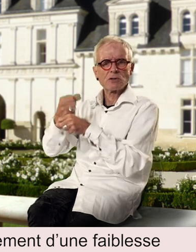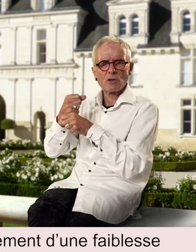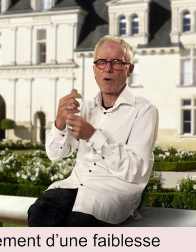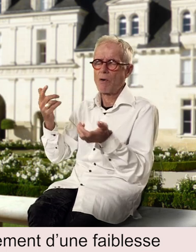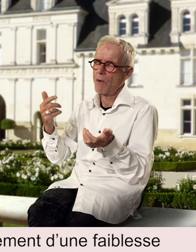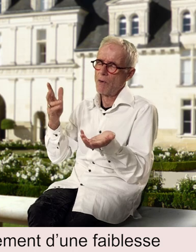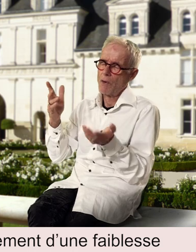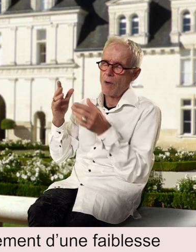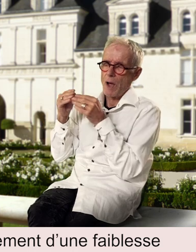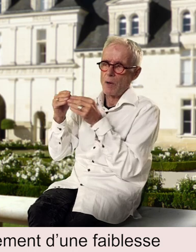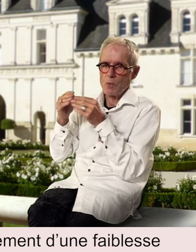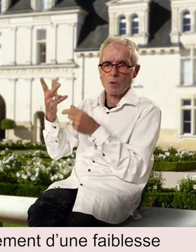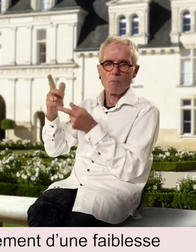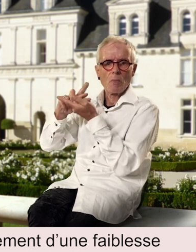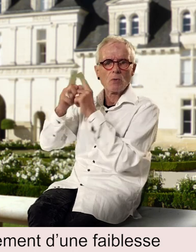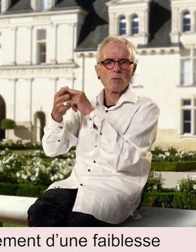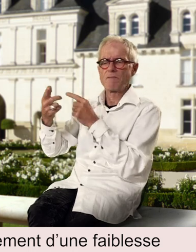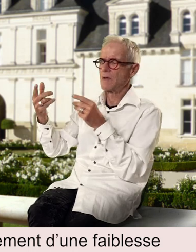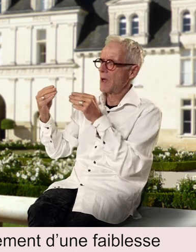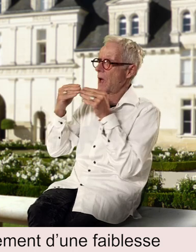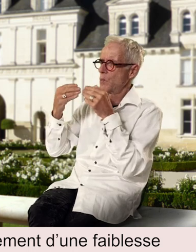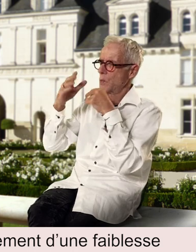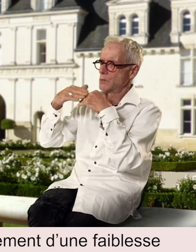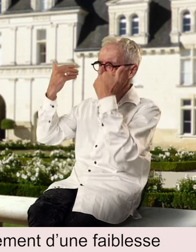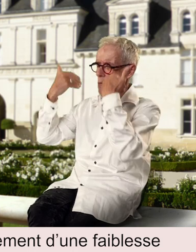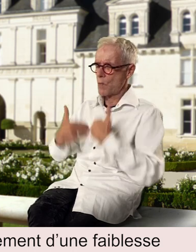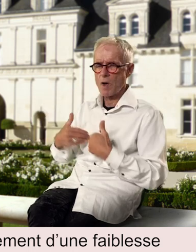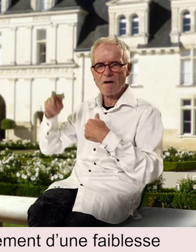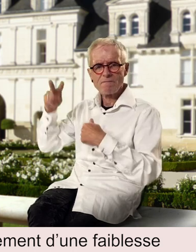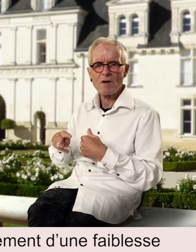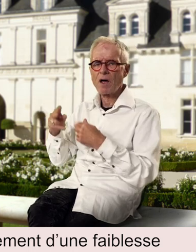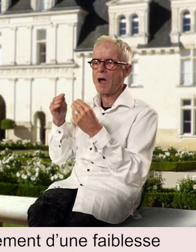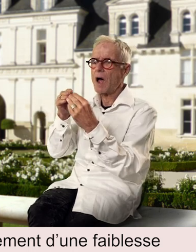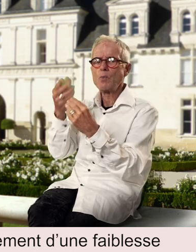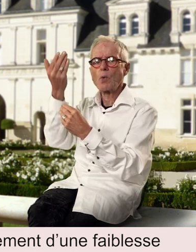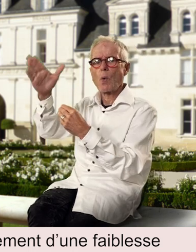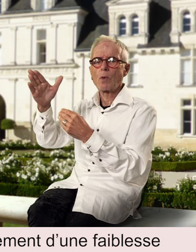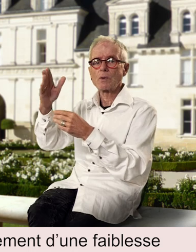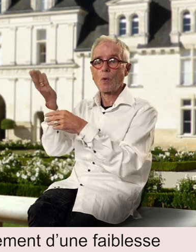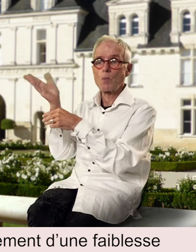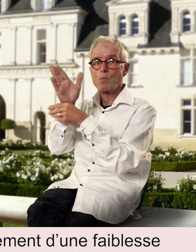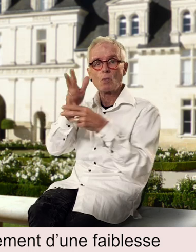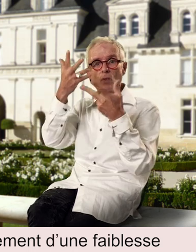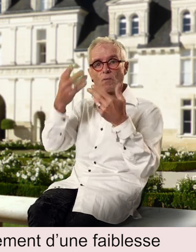avoir l'audace de faire l'amoureux d'une personne comme moi, et surtout quand on l'est d'une autre au-dessus de toute la cour. »